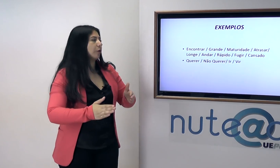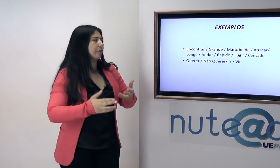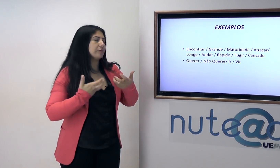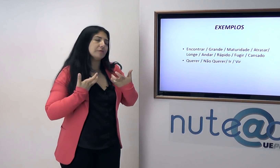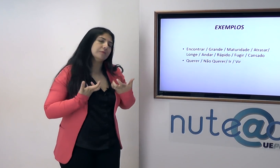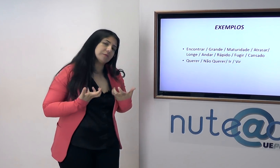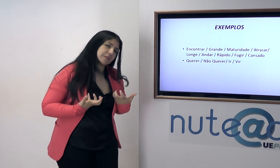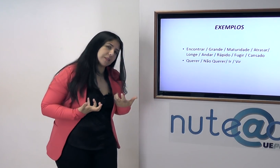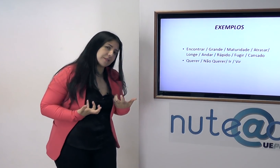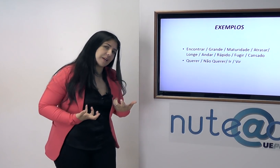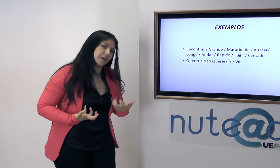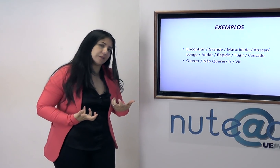Ou pensado.